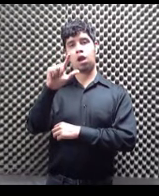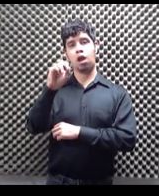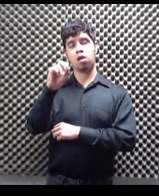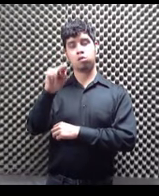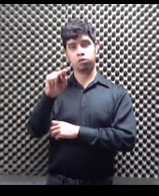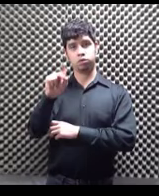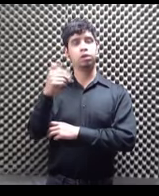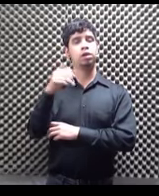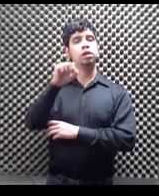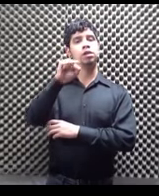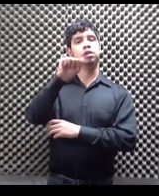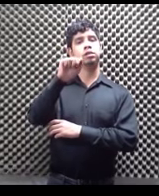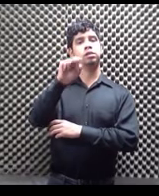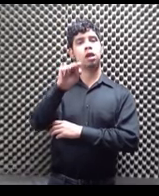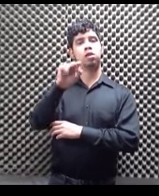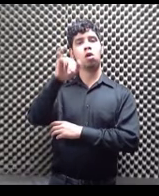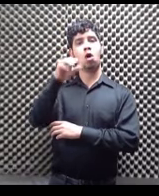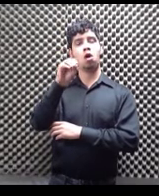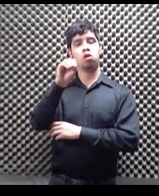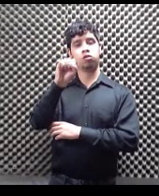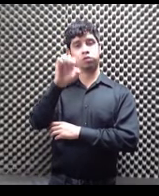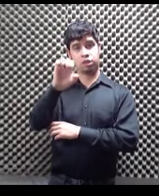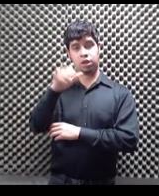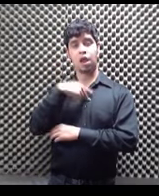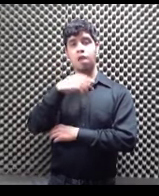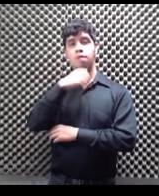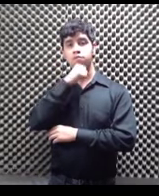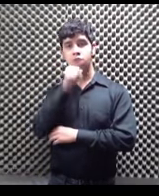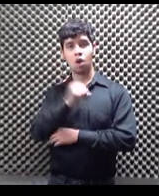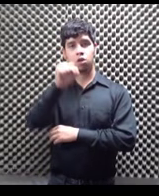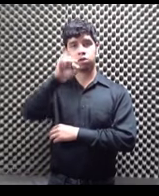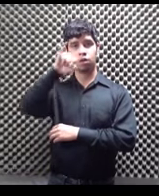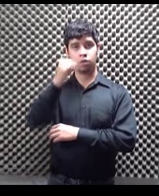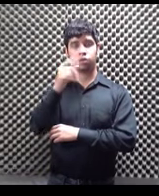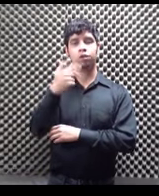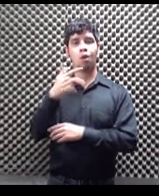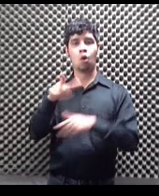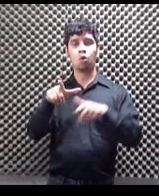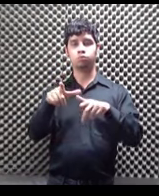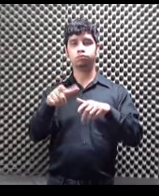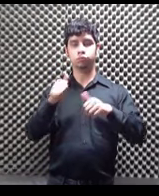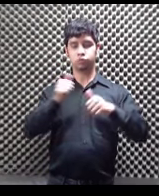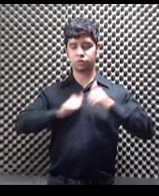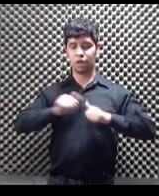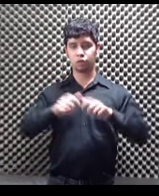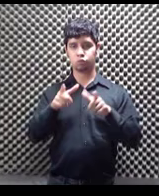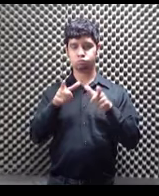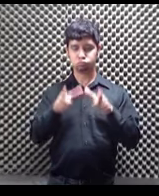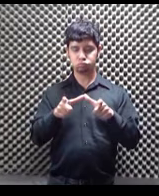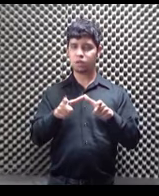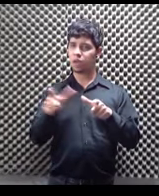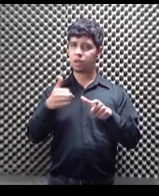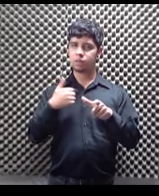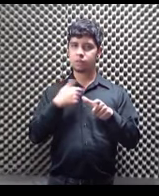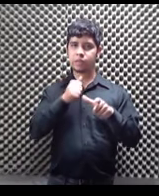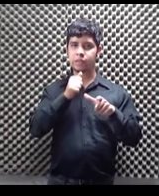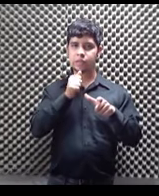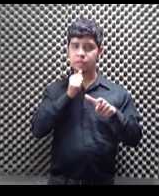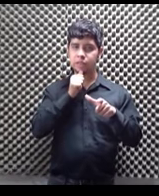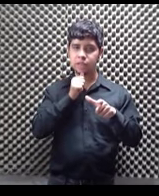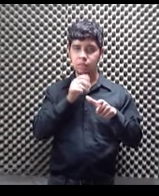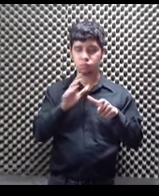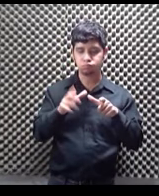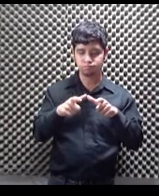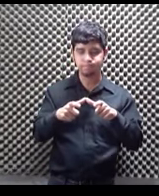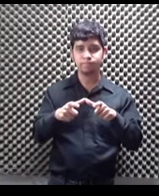José, en el viejo San Juan. Que es un espacio muy... íntimo. Íntimo, pero es hermoso. Ay, bien chulo, para sí. Hacer este tipo